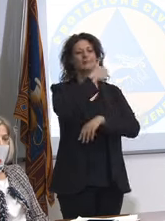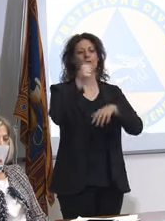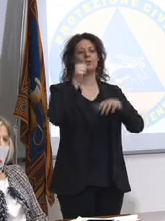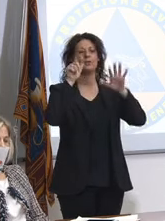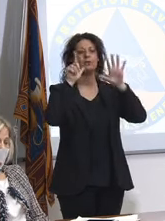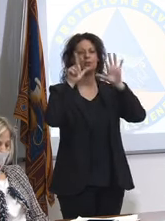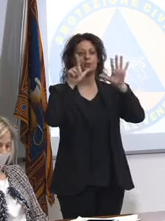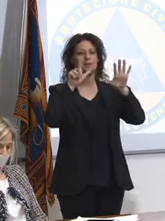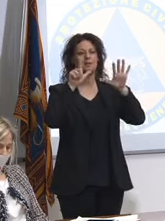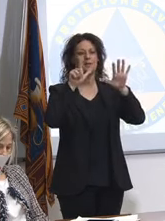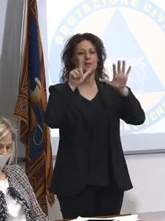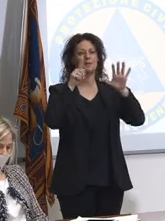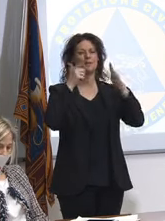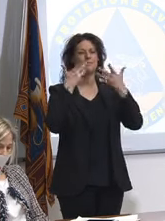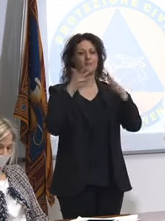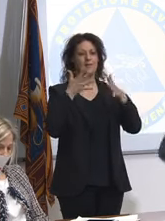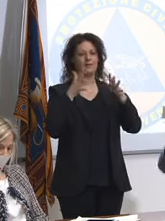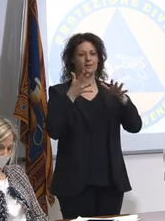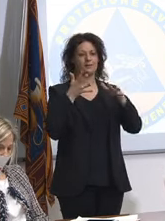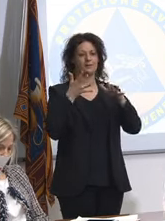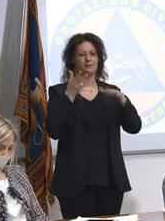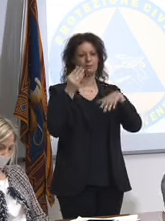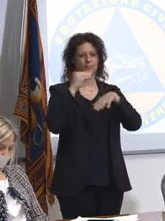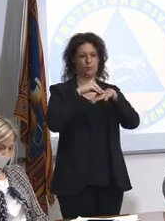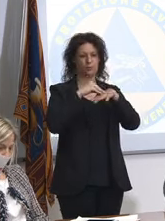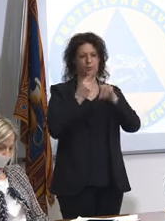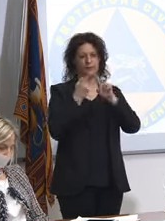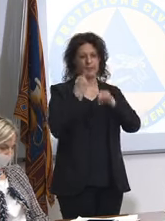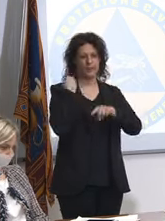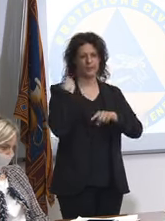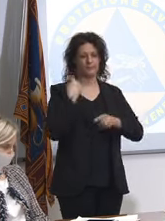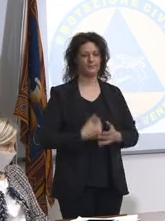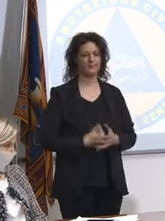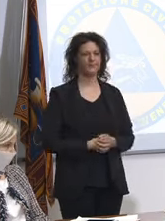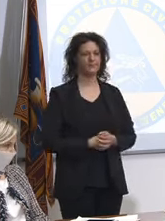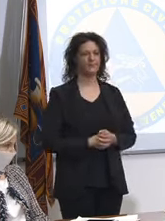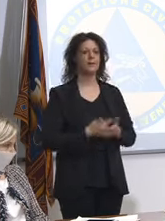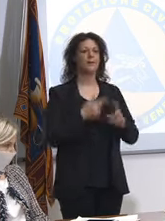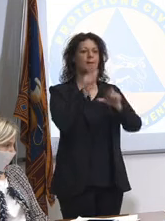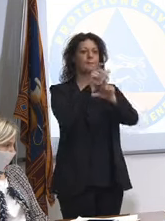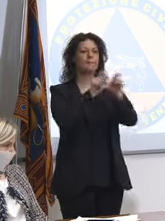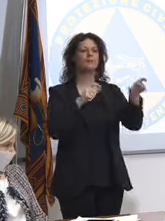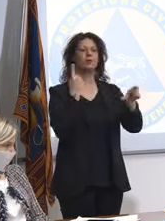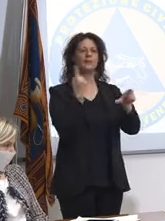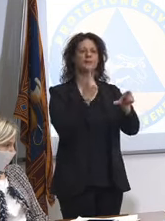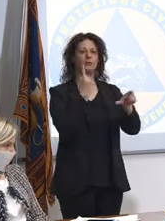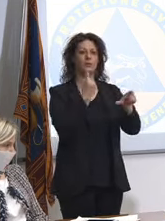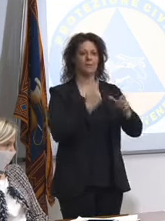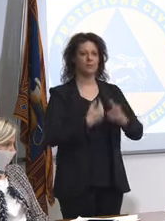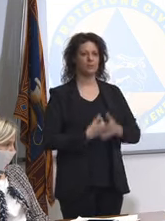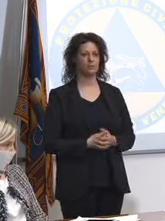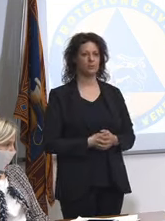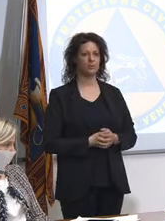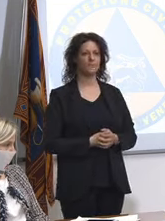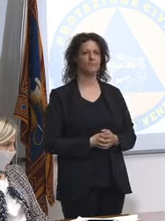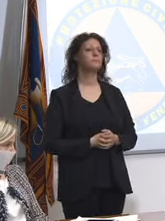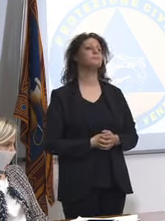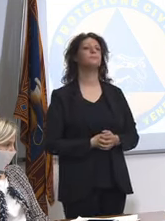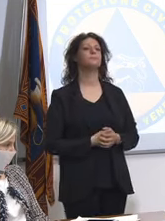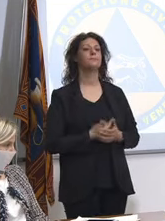10.607 tamponi ieri. Le persone in isolamento sono